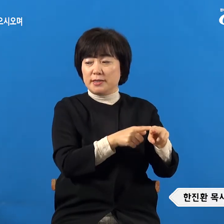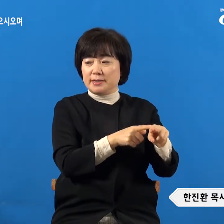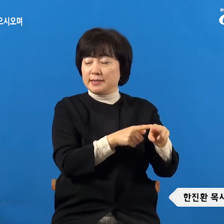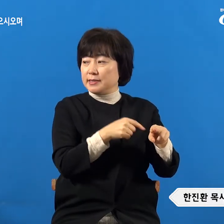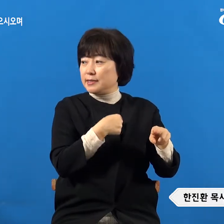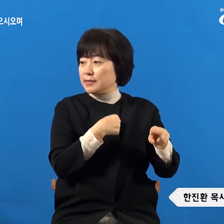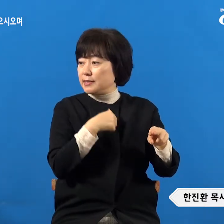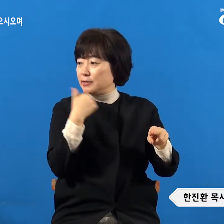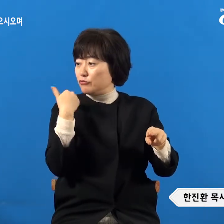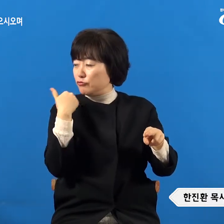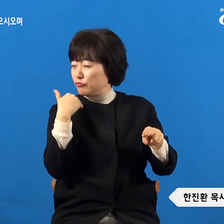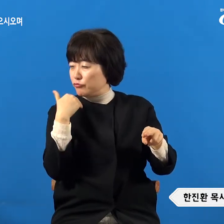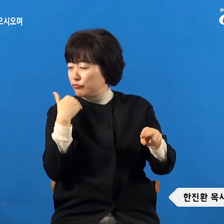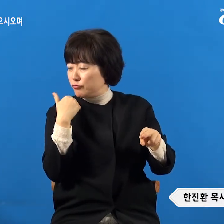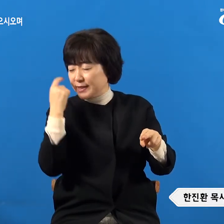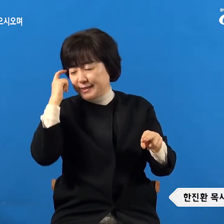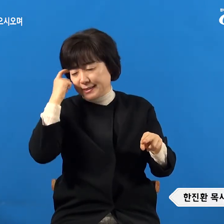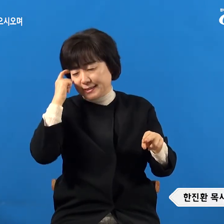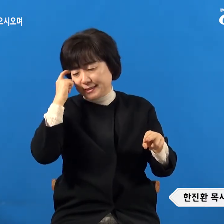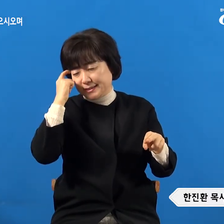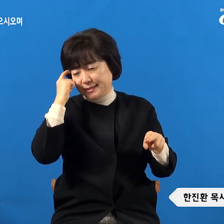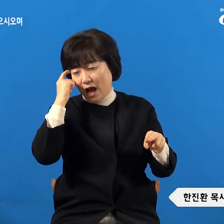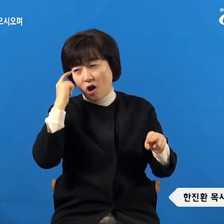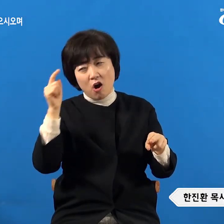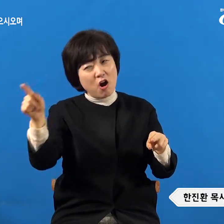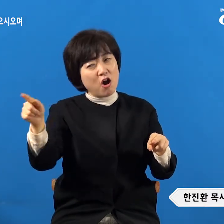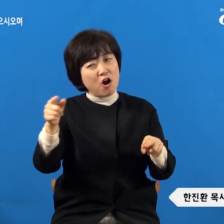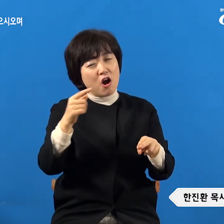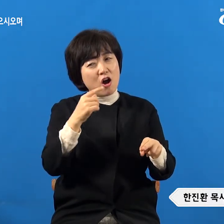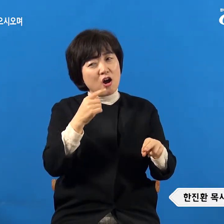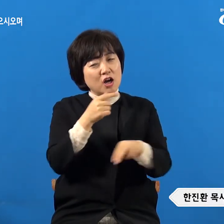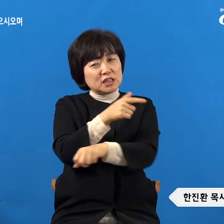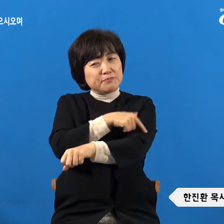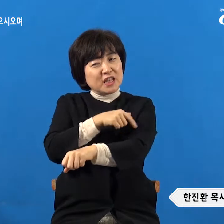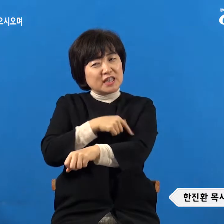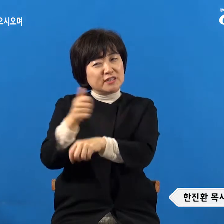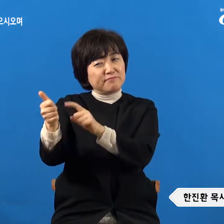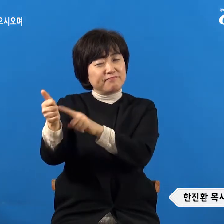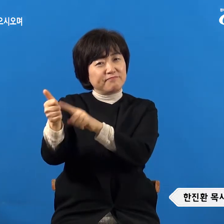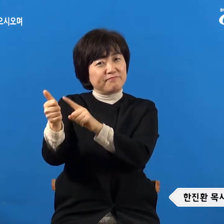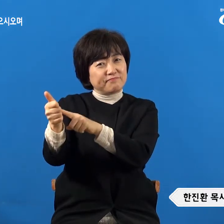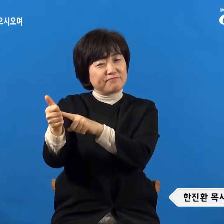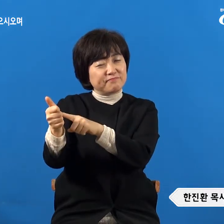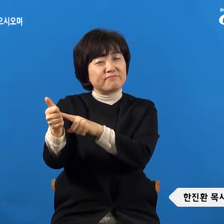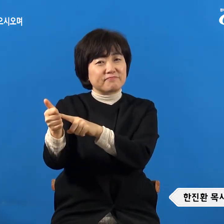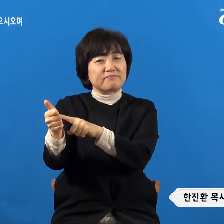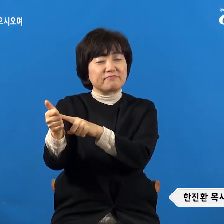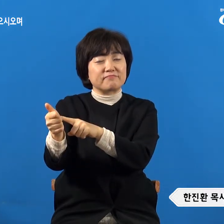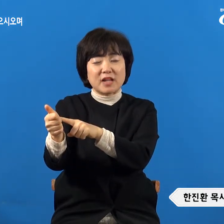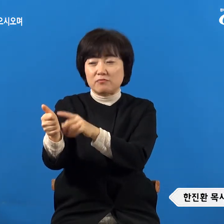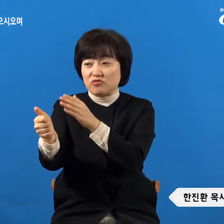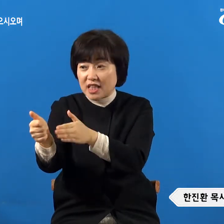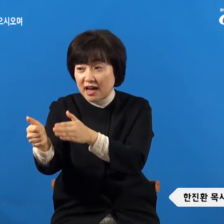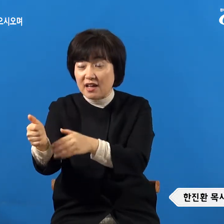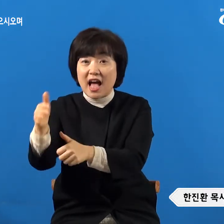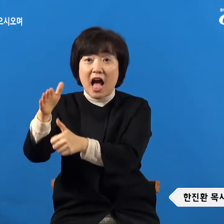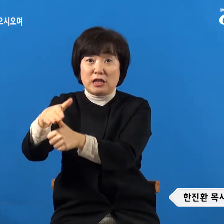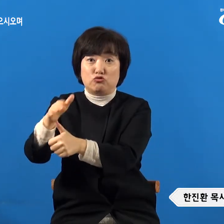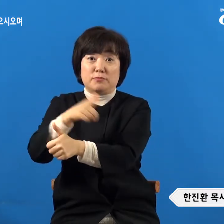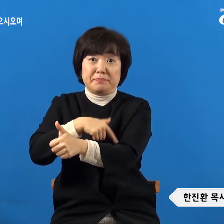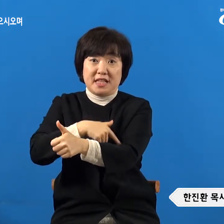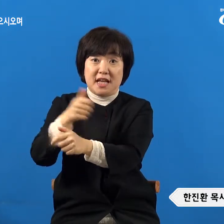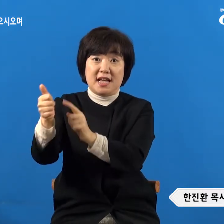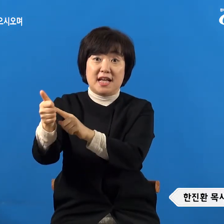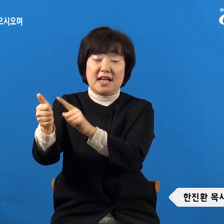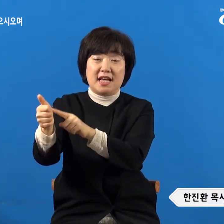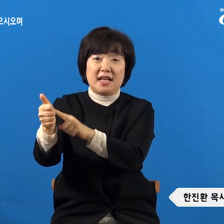그래서 생각을 하다가 어떤 집사님 한 분에게 부탁을 했답니다. 그 집사님은 안수